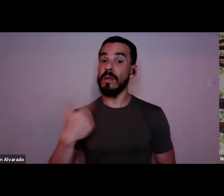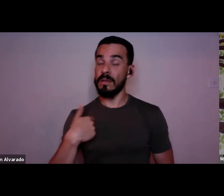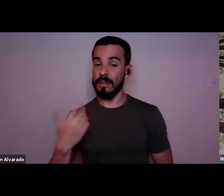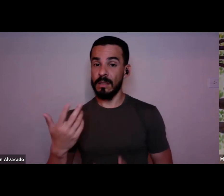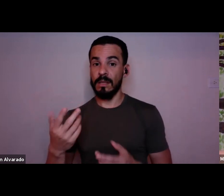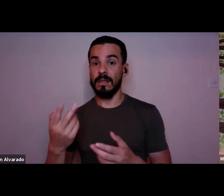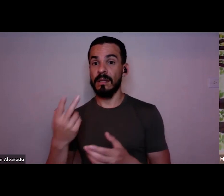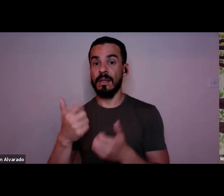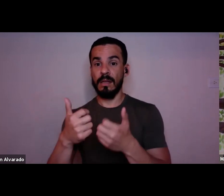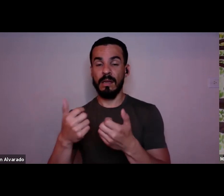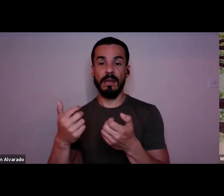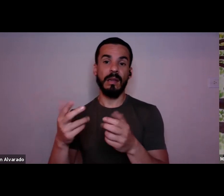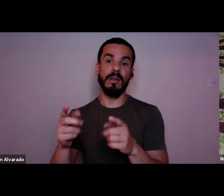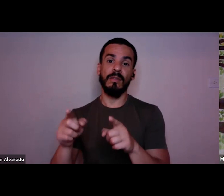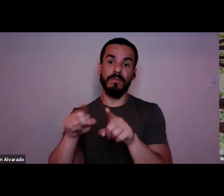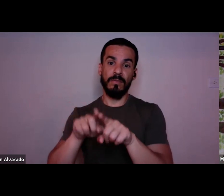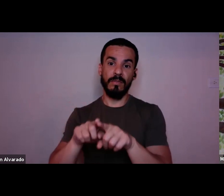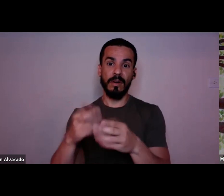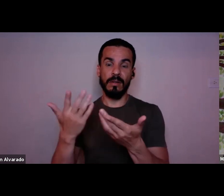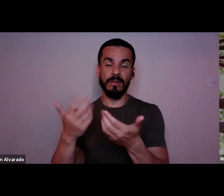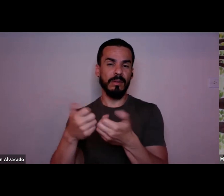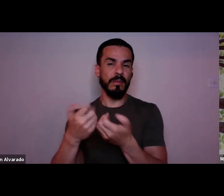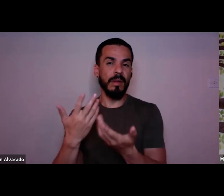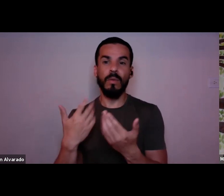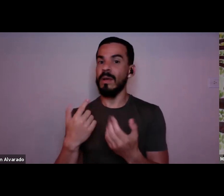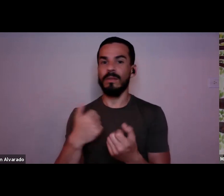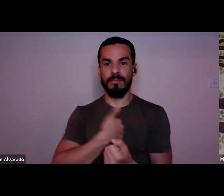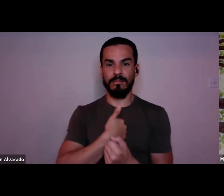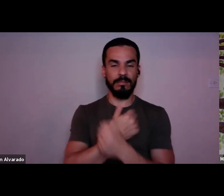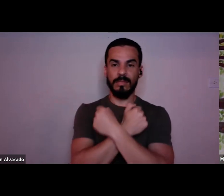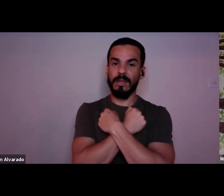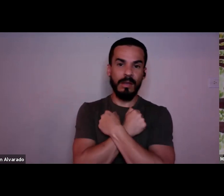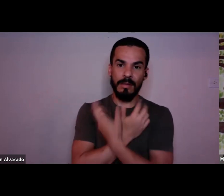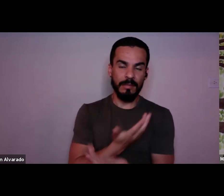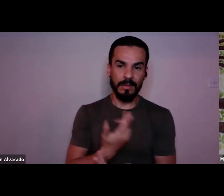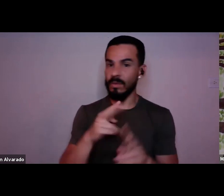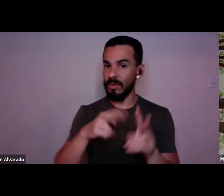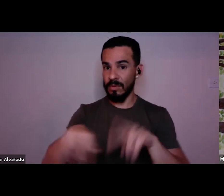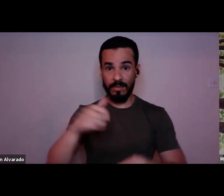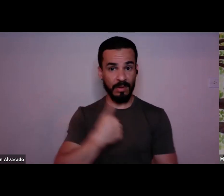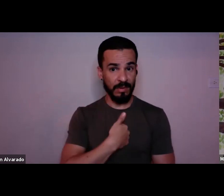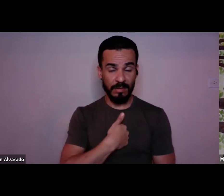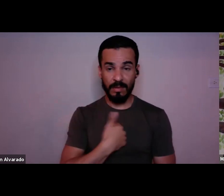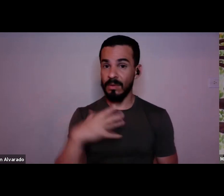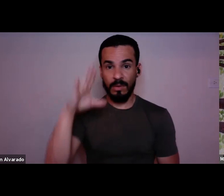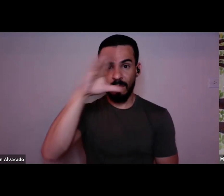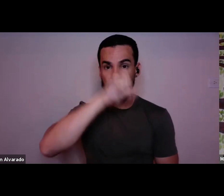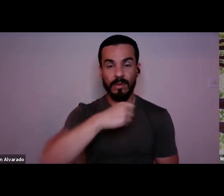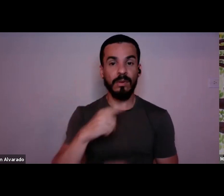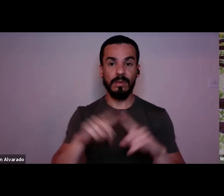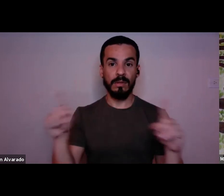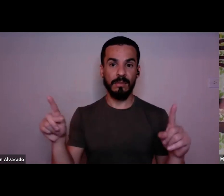de pareja tóxica cuando no te amas cuando no te valoras cuando no te reconoces diferente